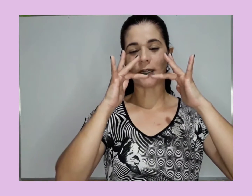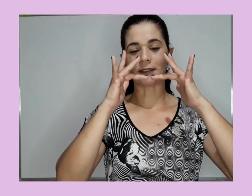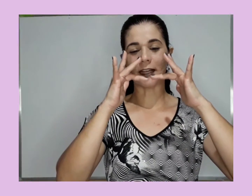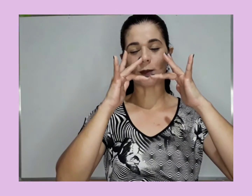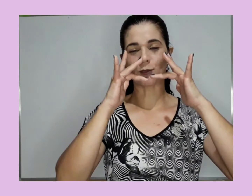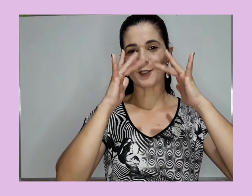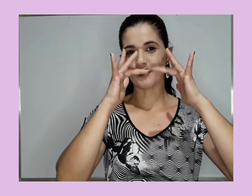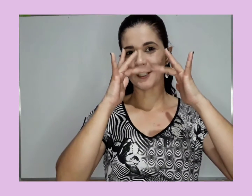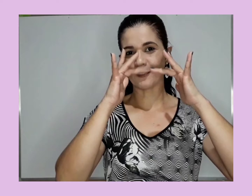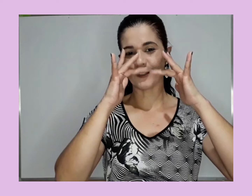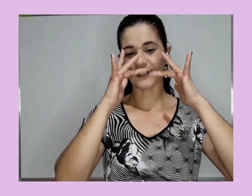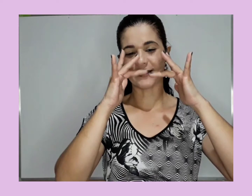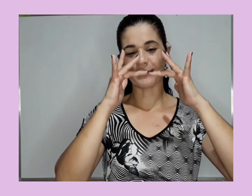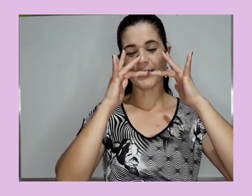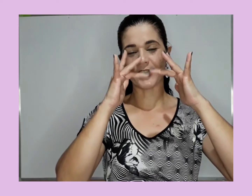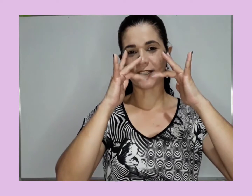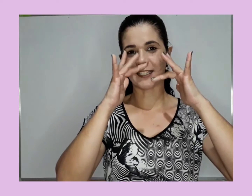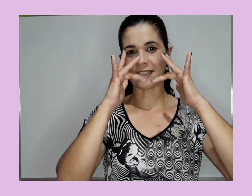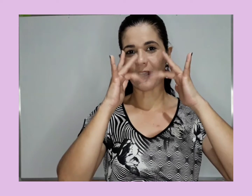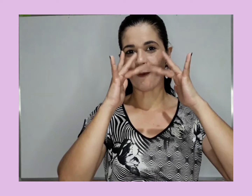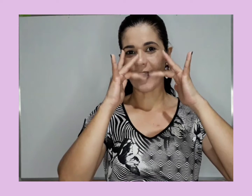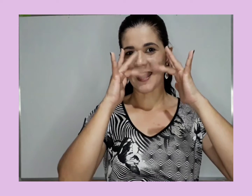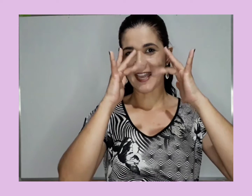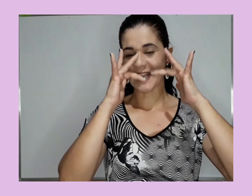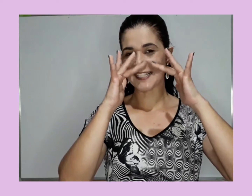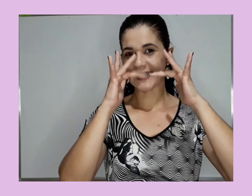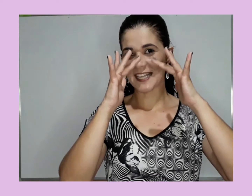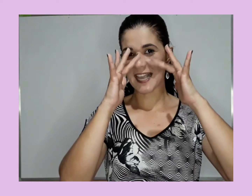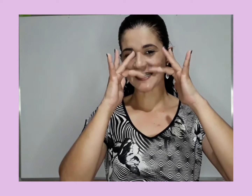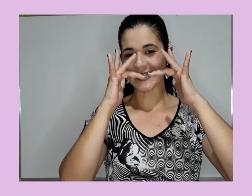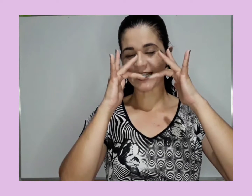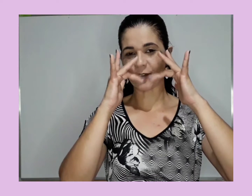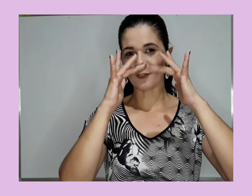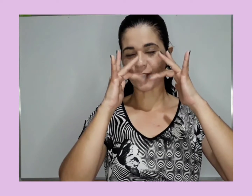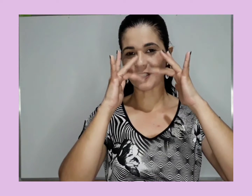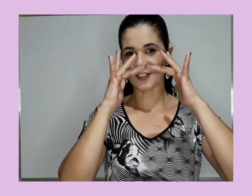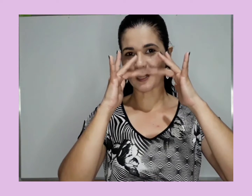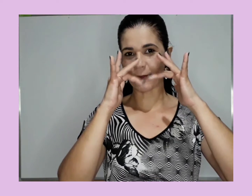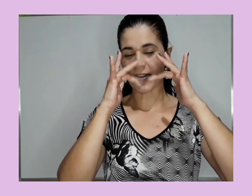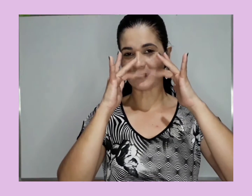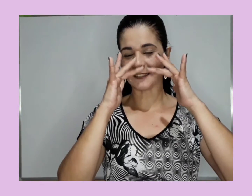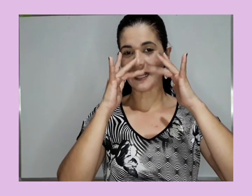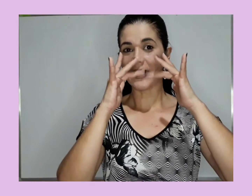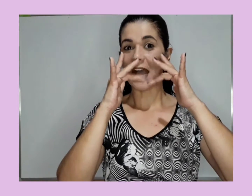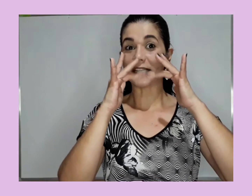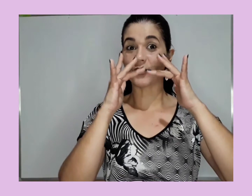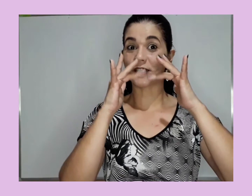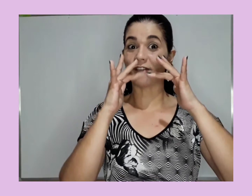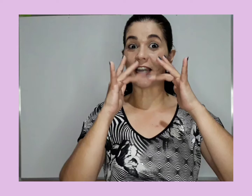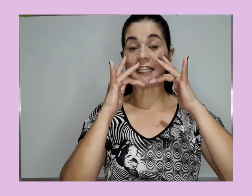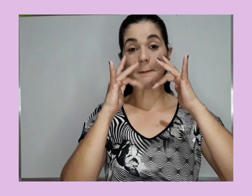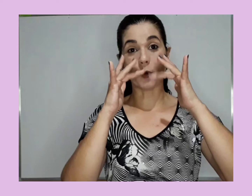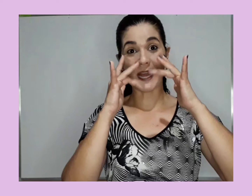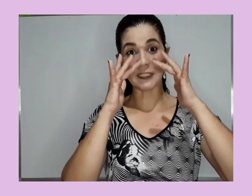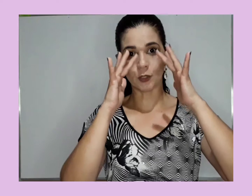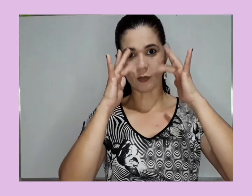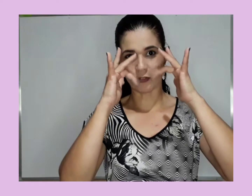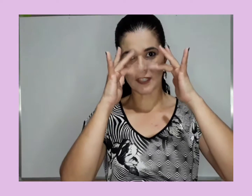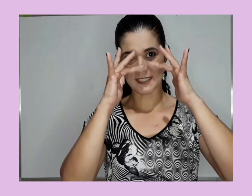tá? É como se fosse um beija-flor se beijando aqui, tá? Ó. Essa daqui é a configuração de namorado, tá? Aí se eu quiser falar namorado, vou fazer